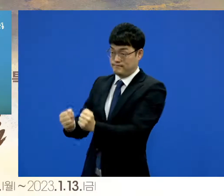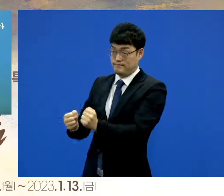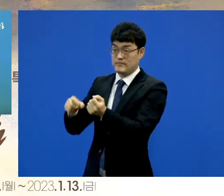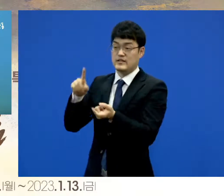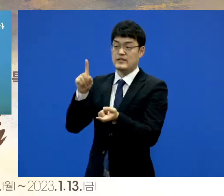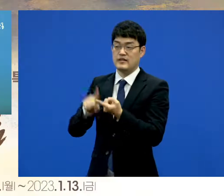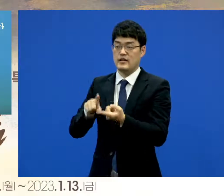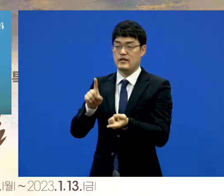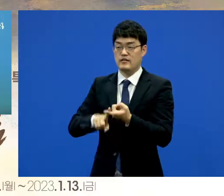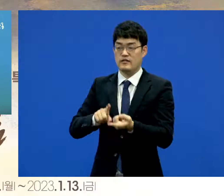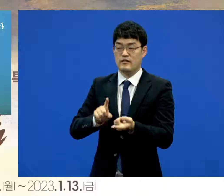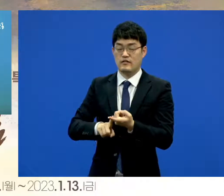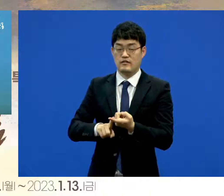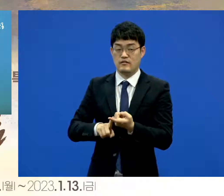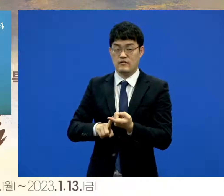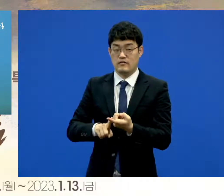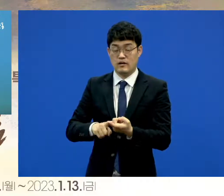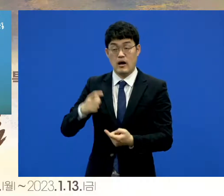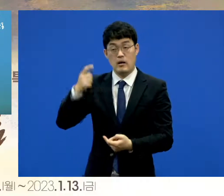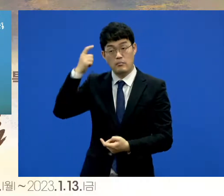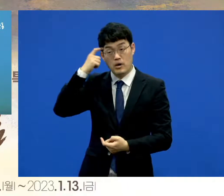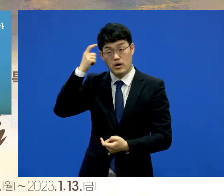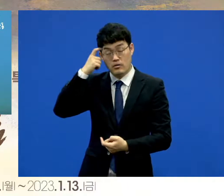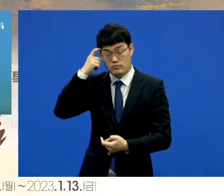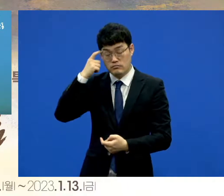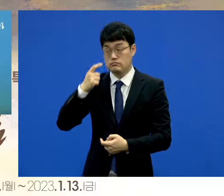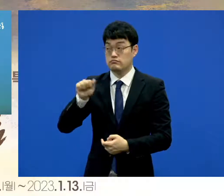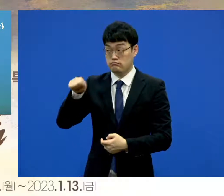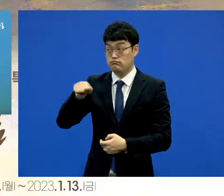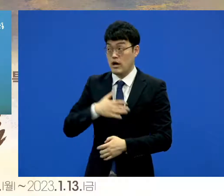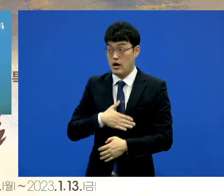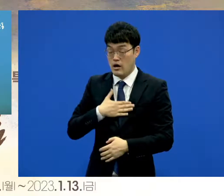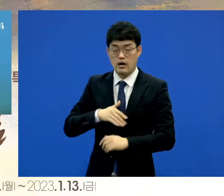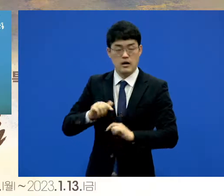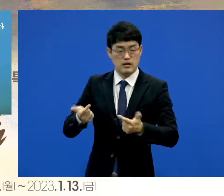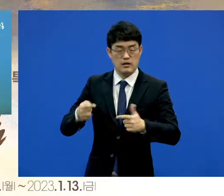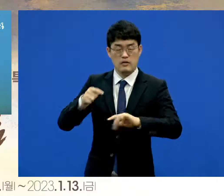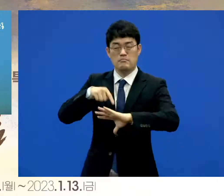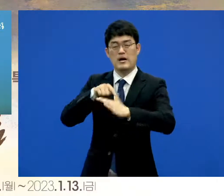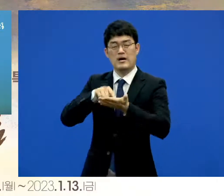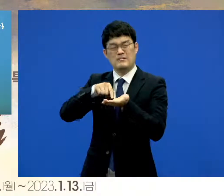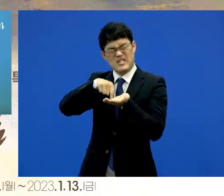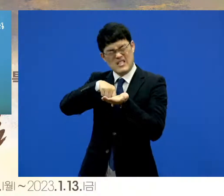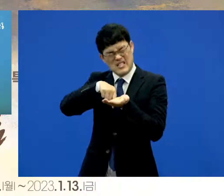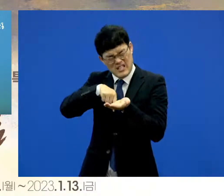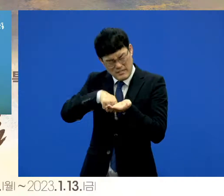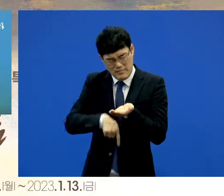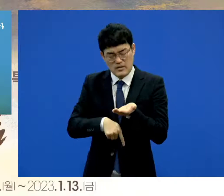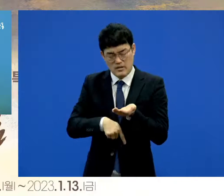마음으로, 그리고 그리스도 앞으로 나아가는 길을 걷게 됩니다.